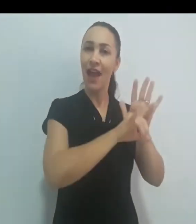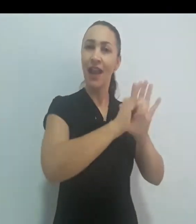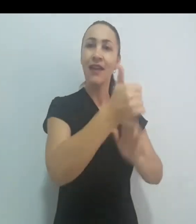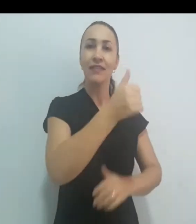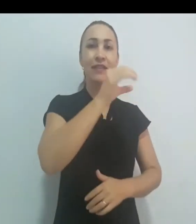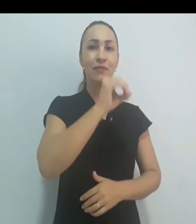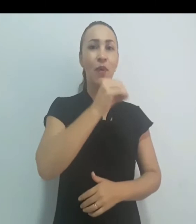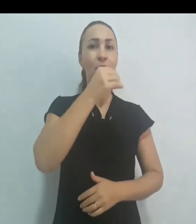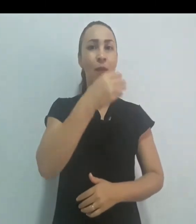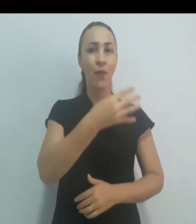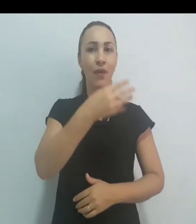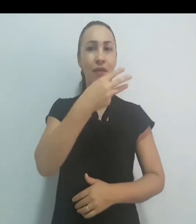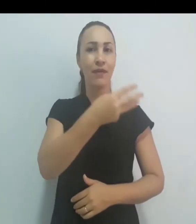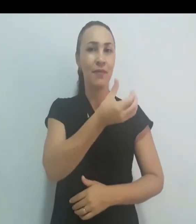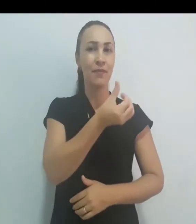Lei